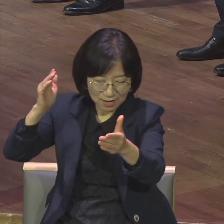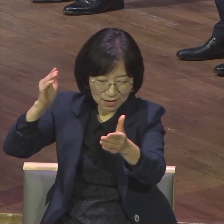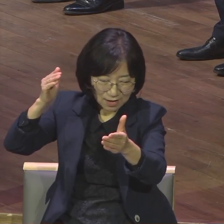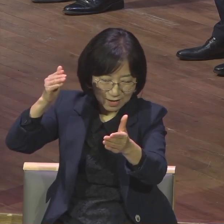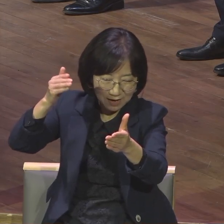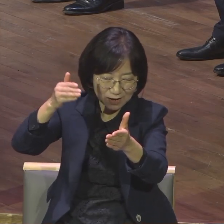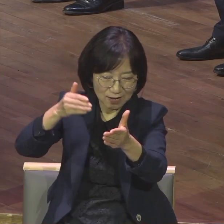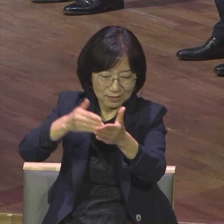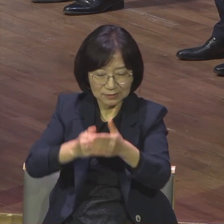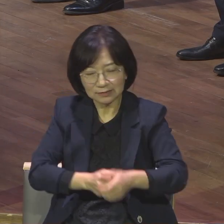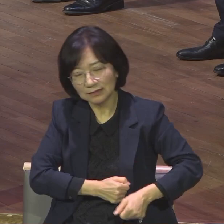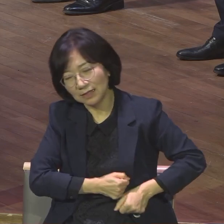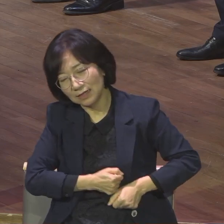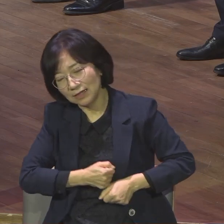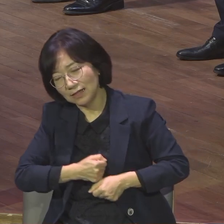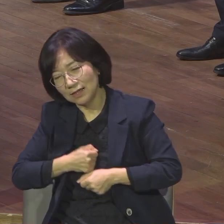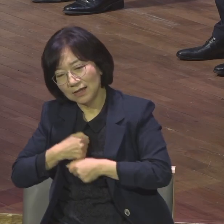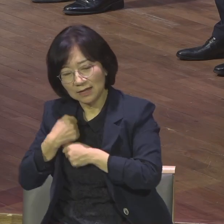그날까지